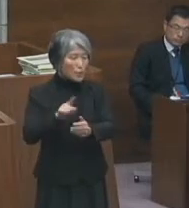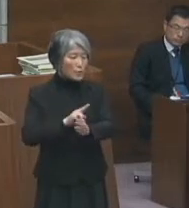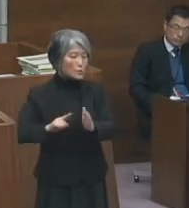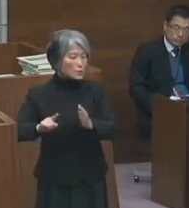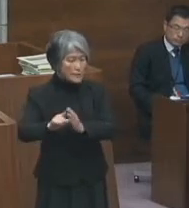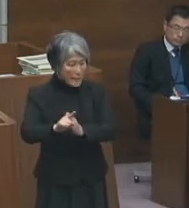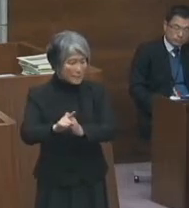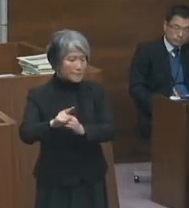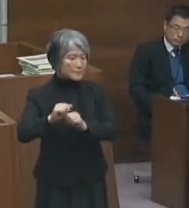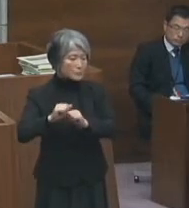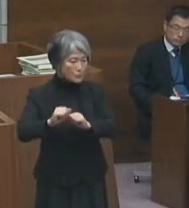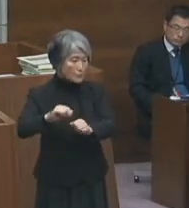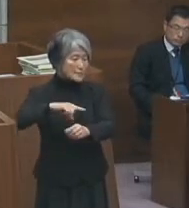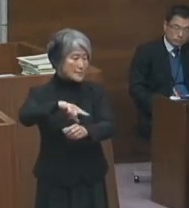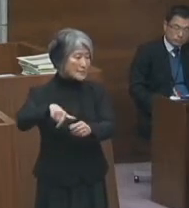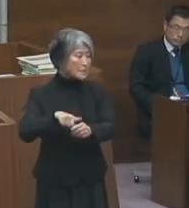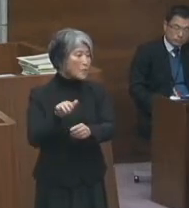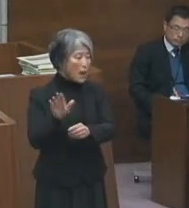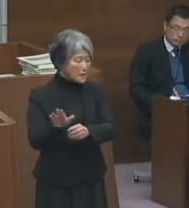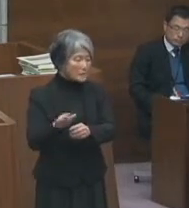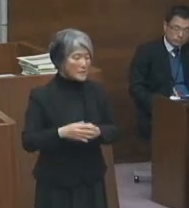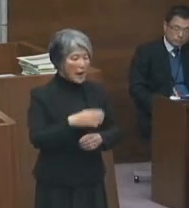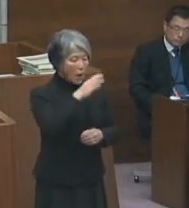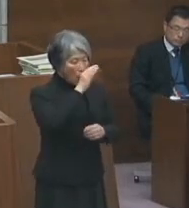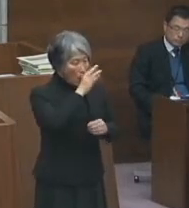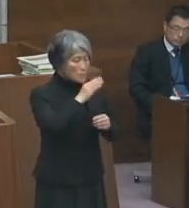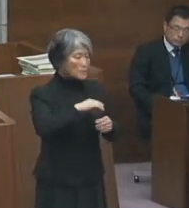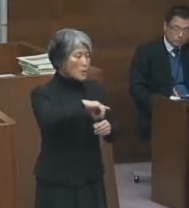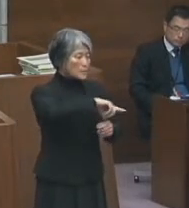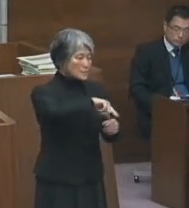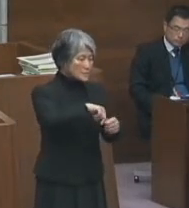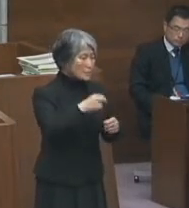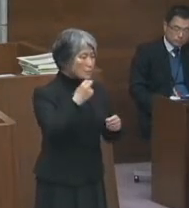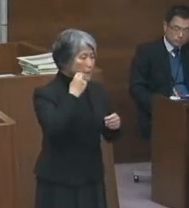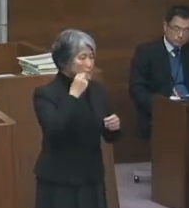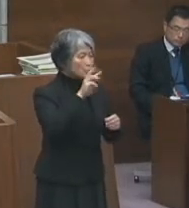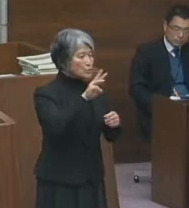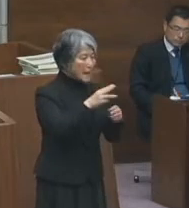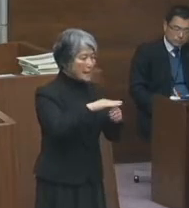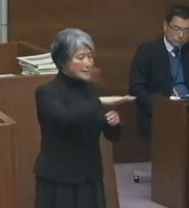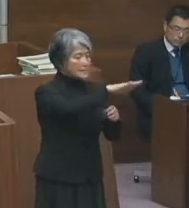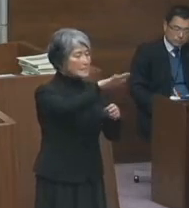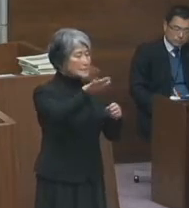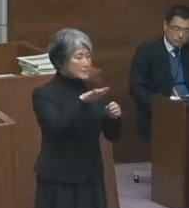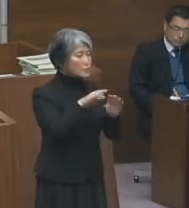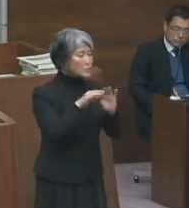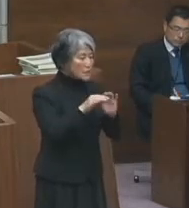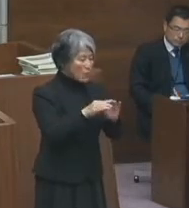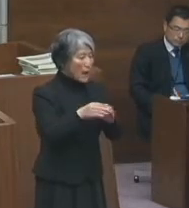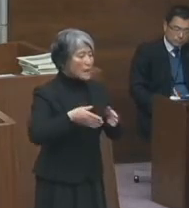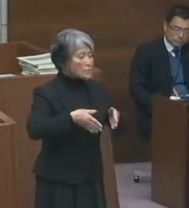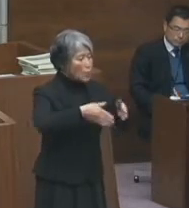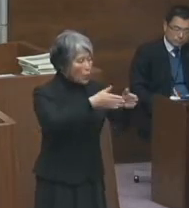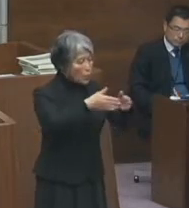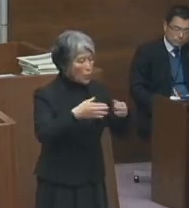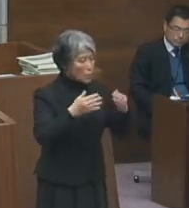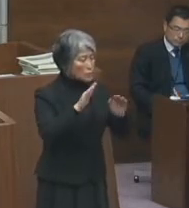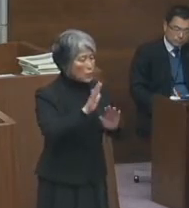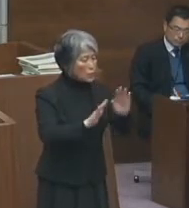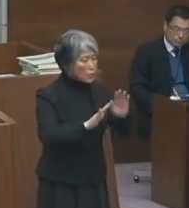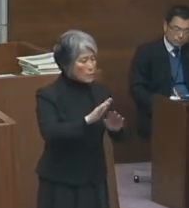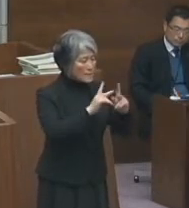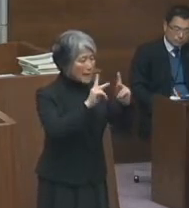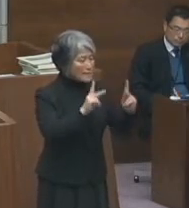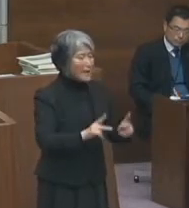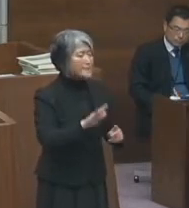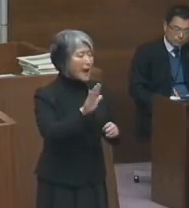地域として、また、大久保町松陰新田地区、西島地区等につきましては、道路状況に課題があり、それぞれタコ